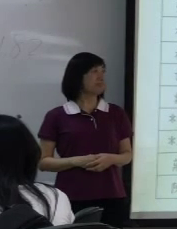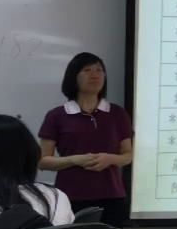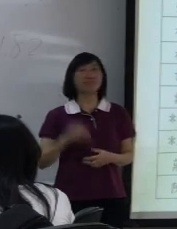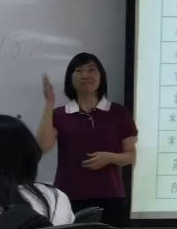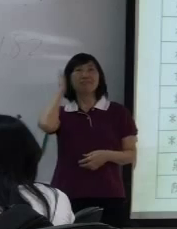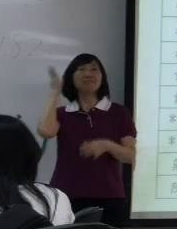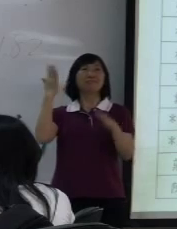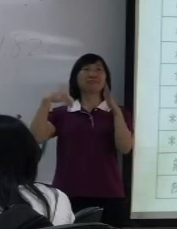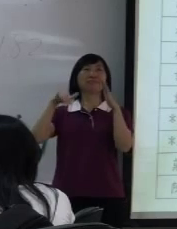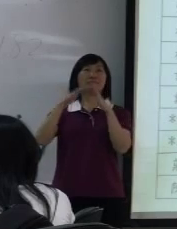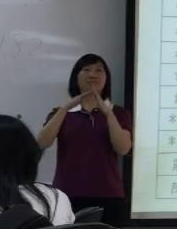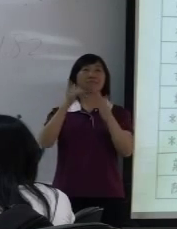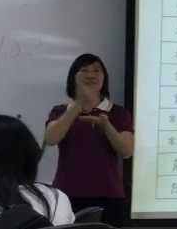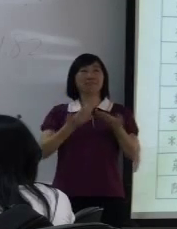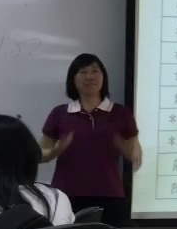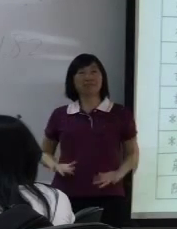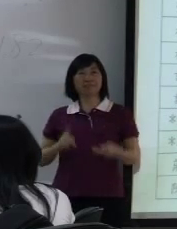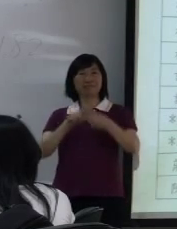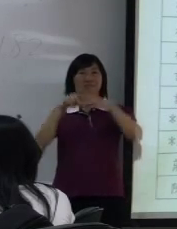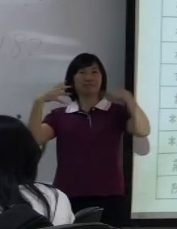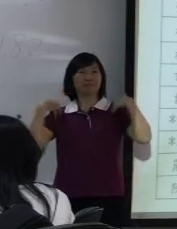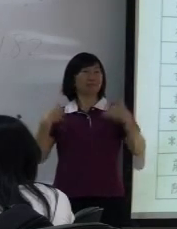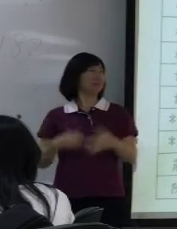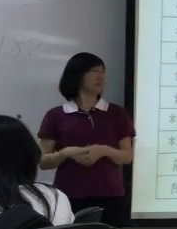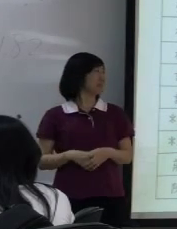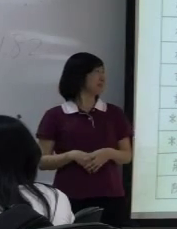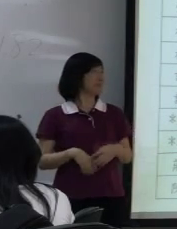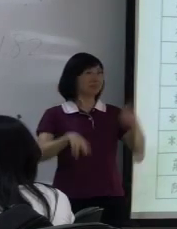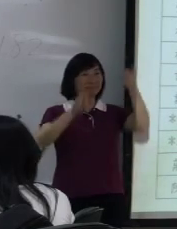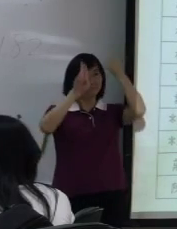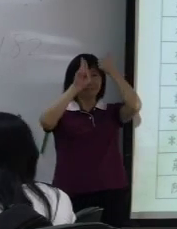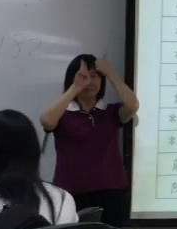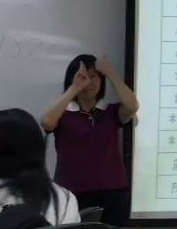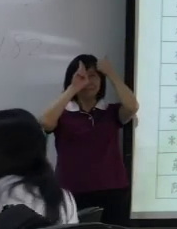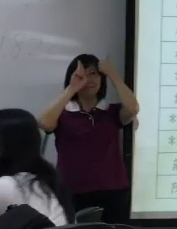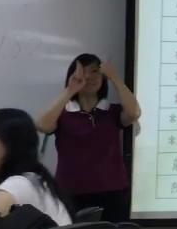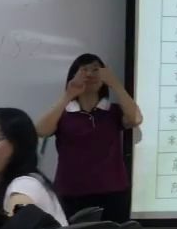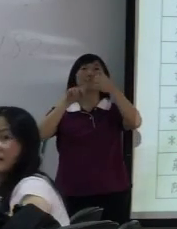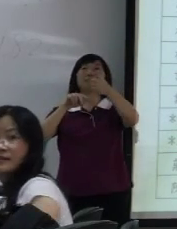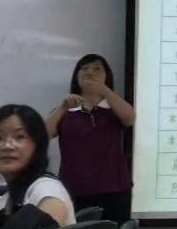北市立启聪学校退休主任许清标主任。